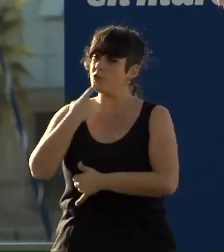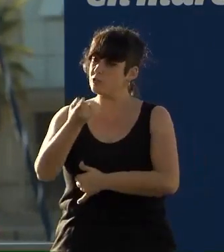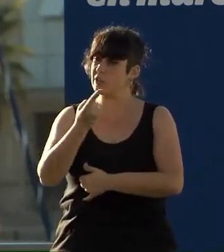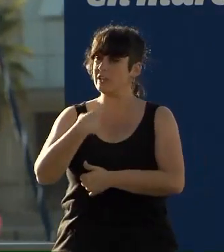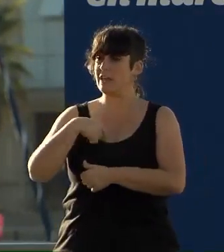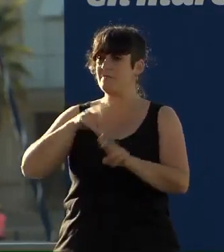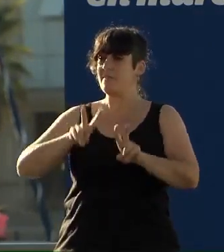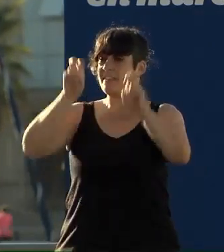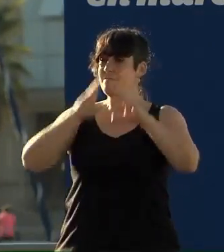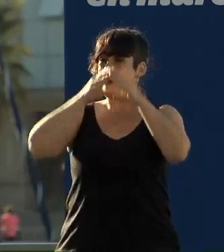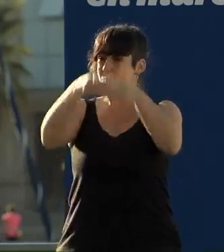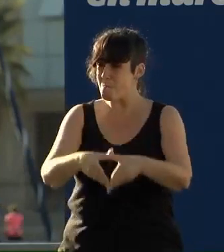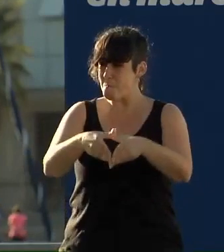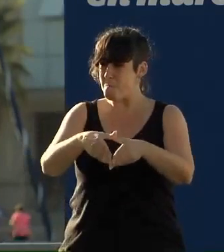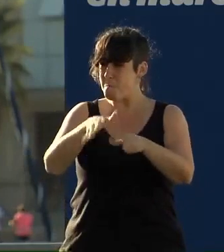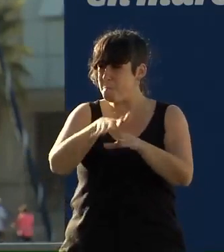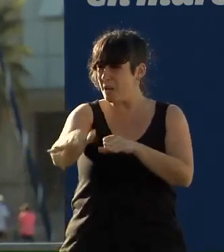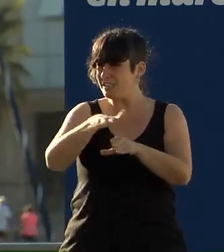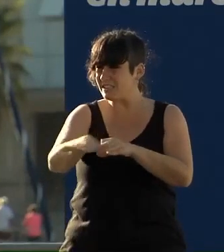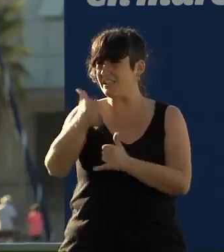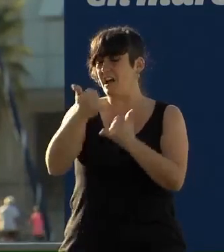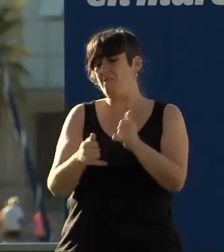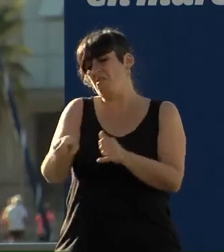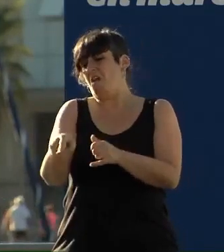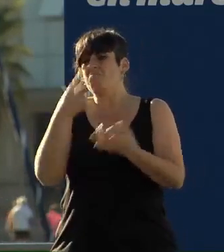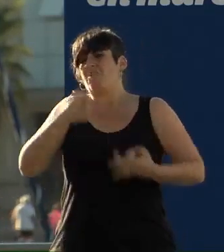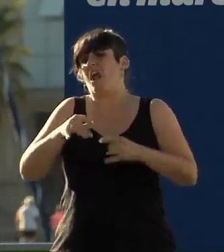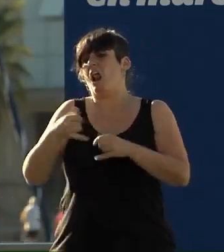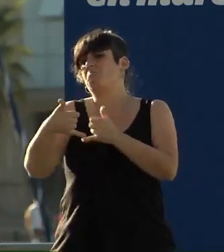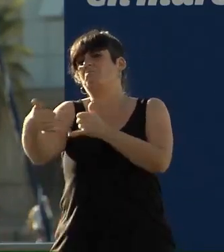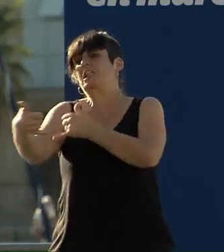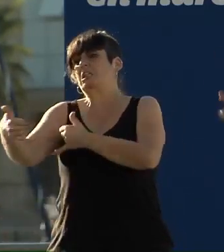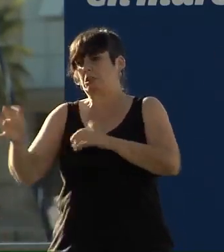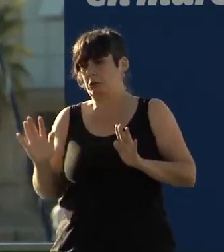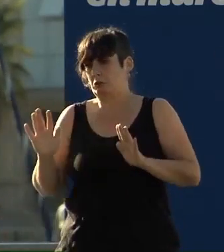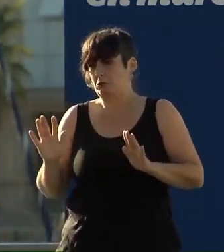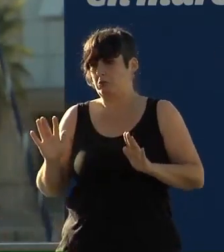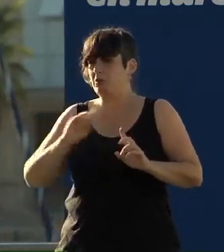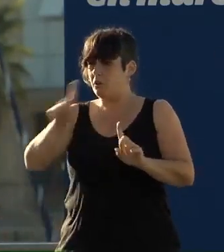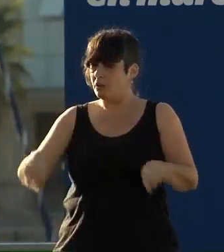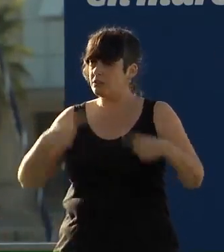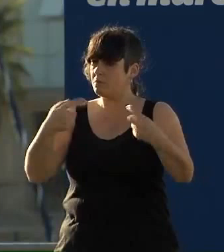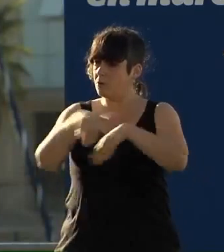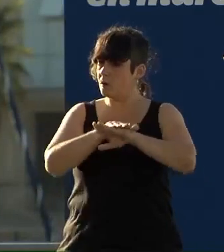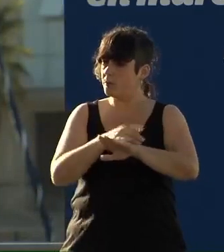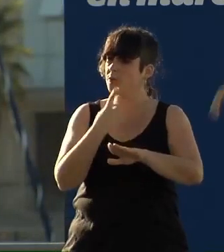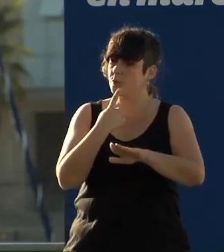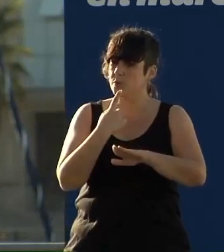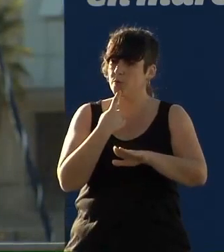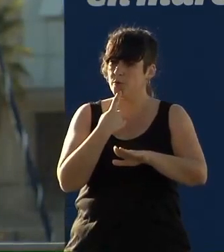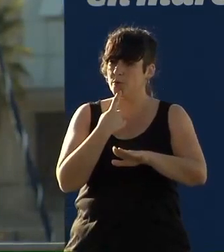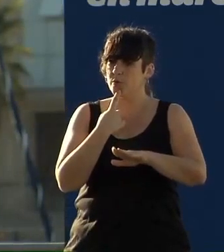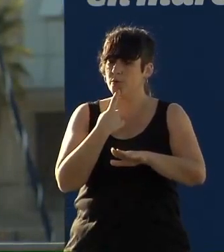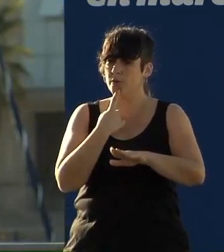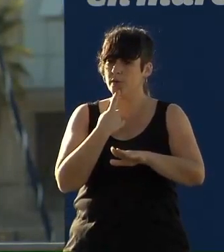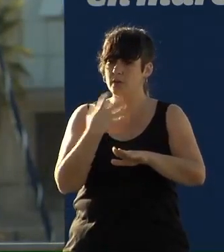sobre o Prestige fundido eran uns hilillos de plastilina, cando o delegado del goberno decía aquela animalada de que o fuel